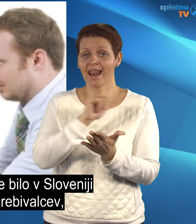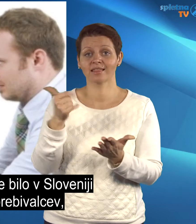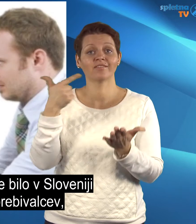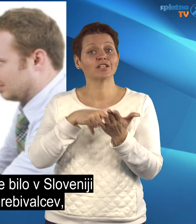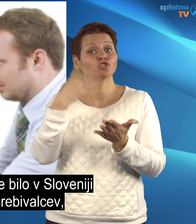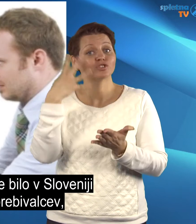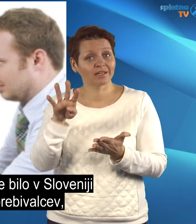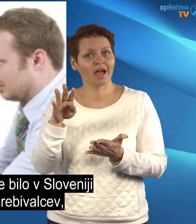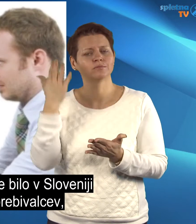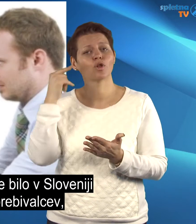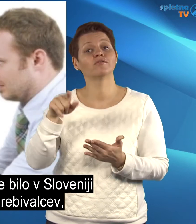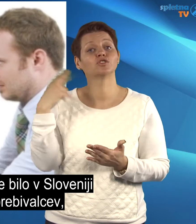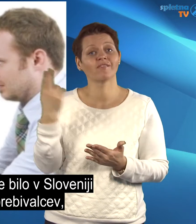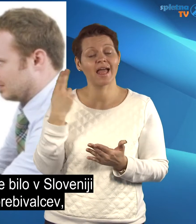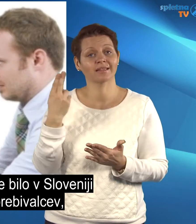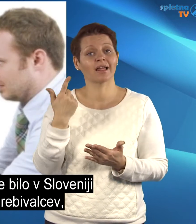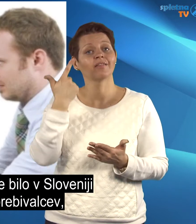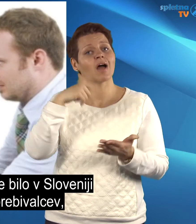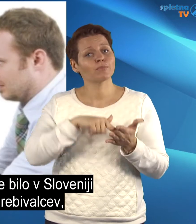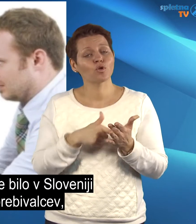Sredi leta 2014 je bilo v Sloveniji